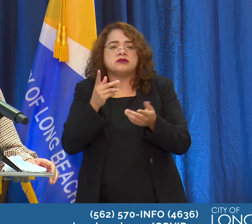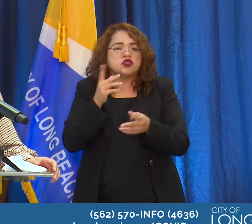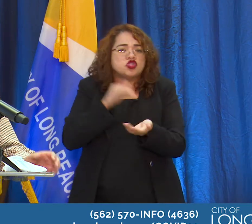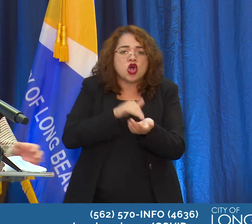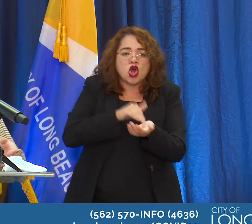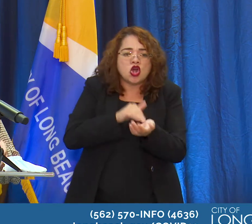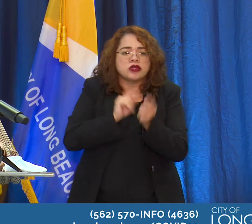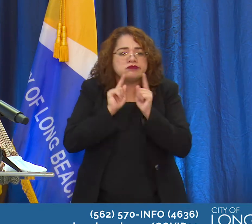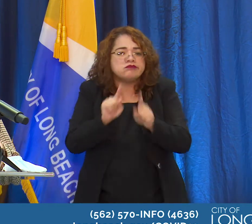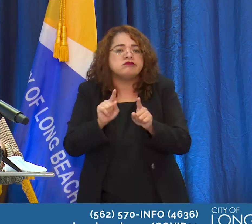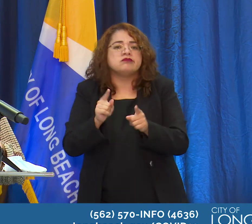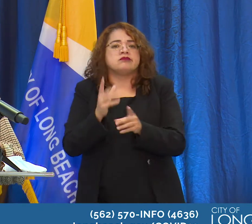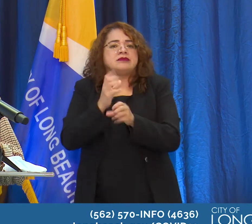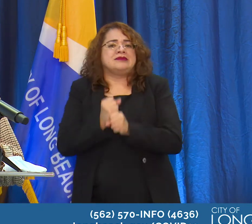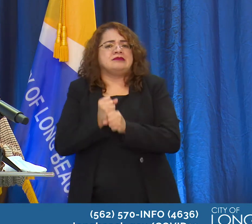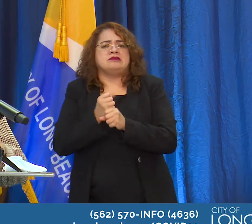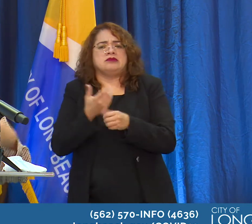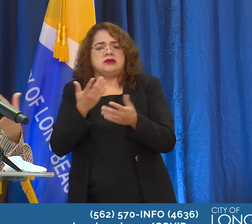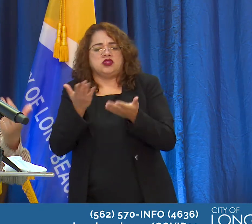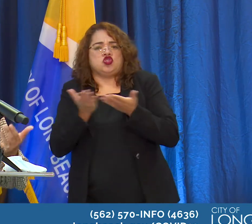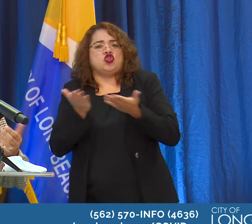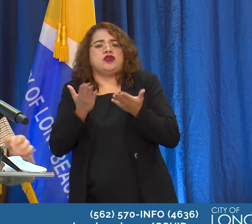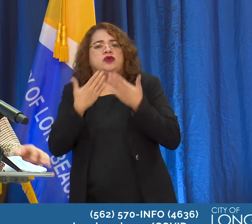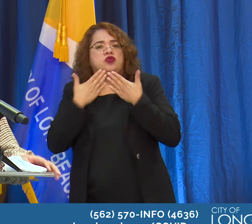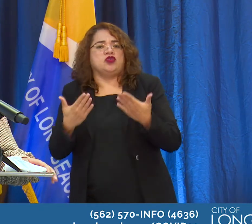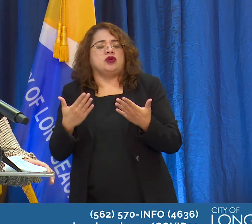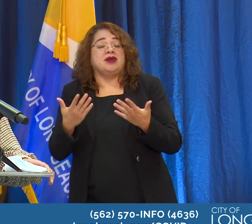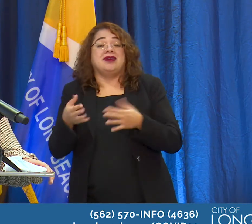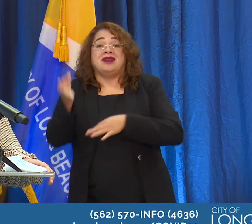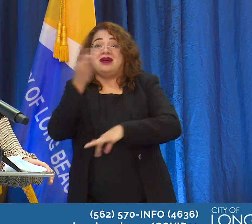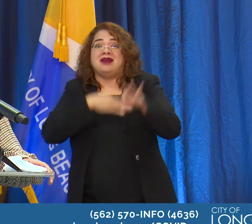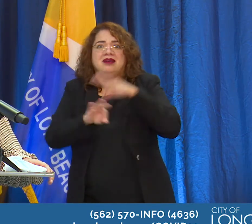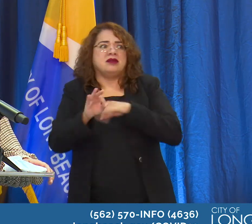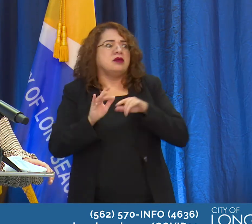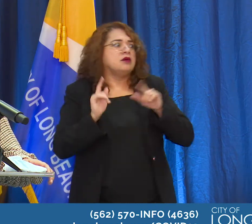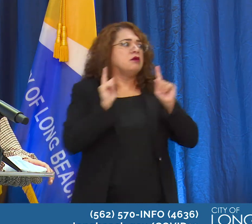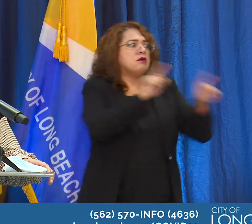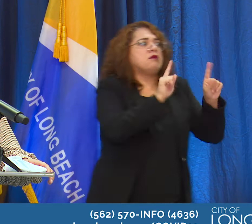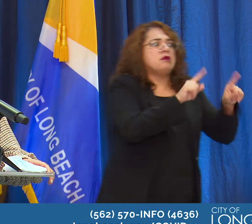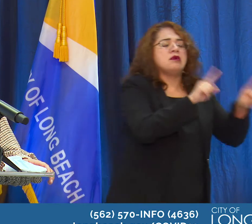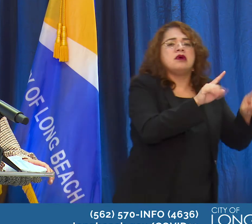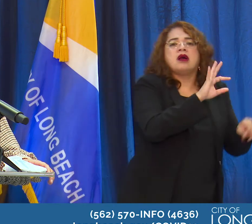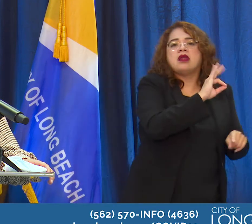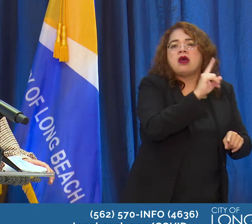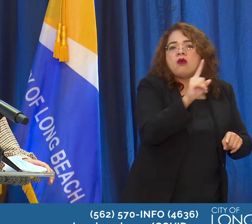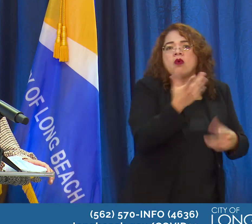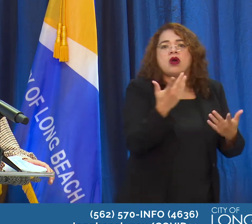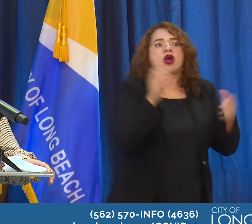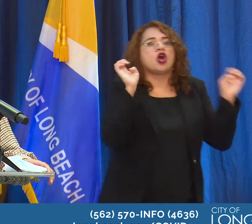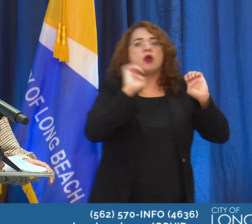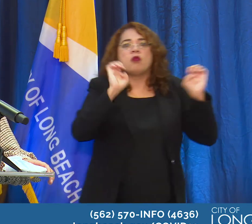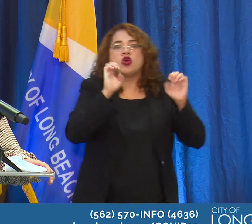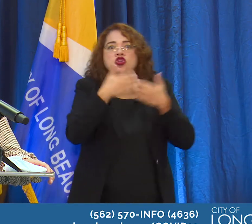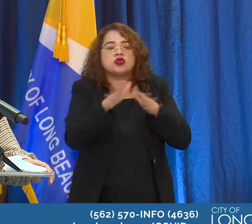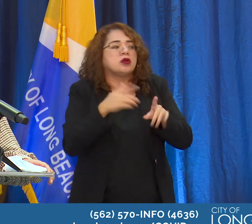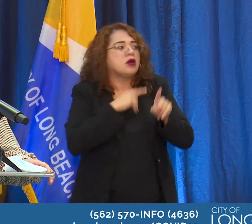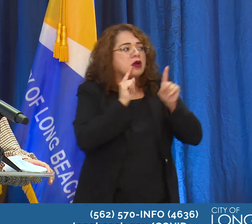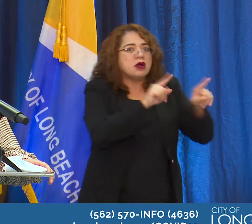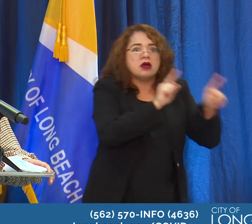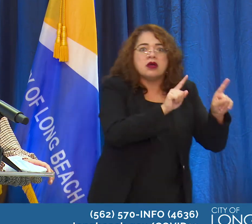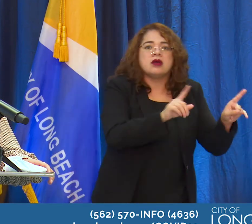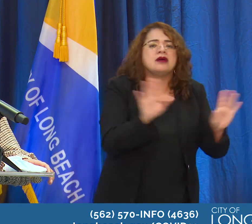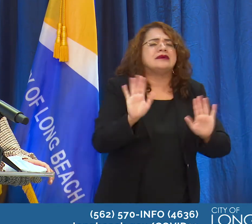queremos prevenir que esas personas se vayan a poner en riesgo de infectarse con COVID-19. Según